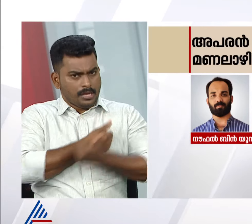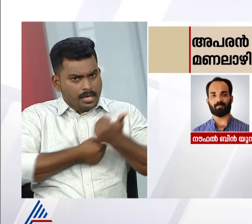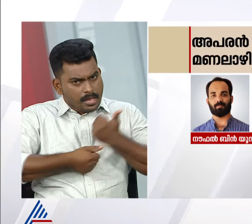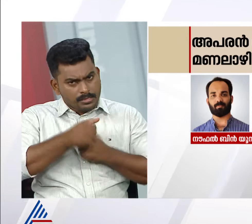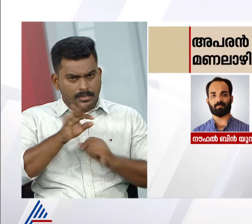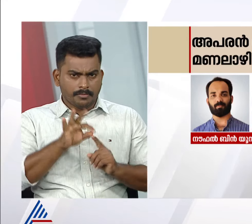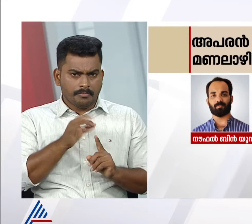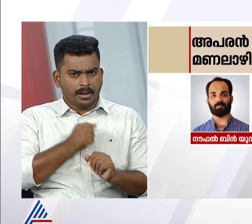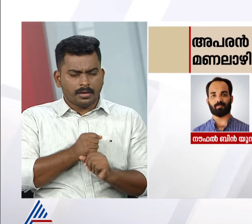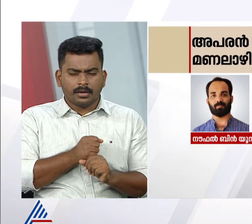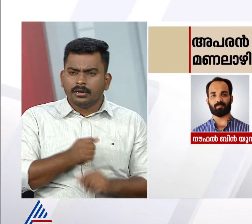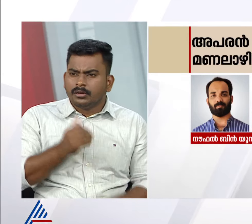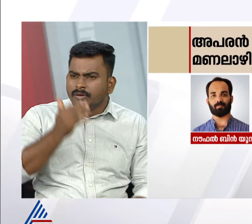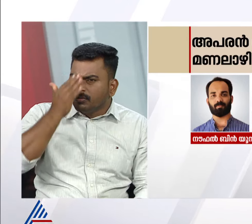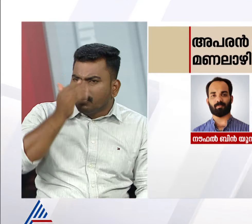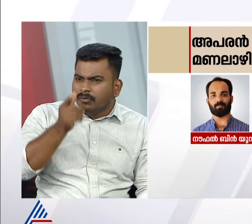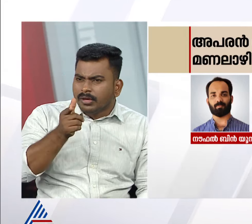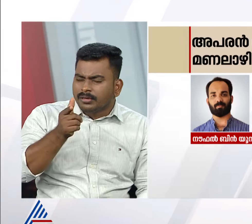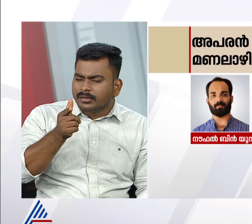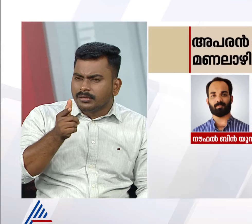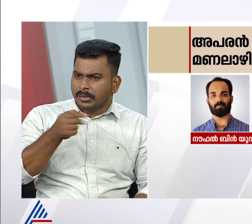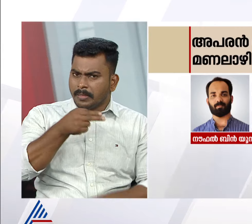അതെന്താ അങ്ങനെ ഒരു തീരുമാനത്തിൽ കാരണം?